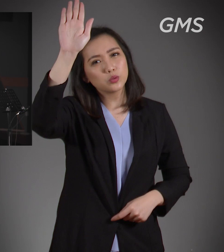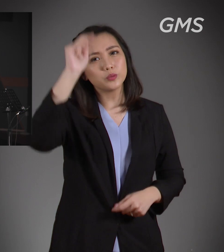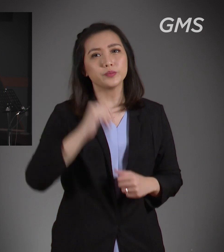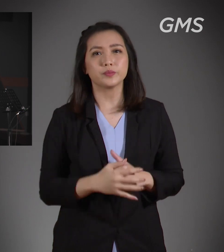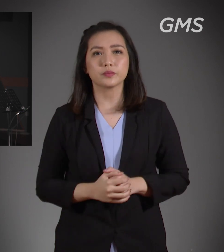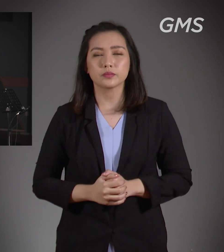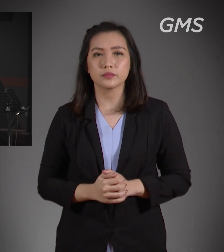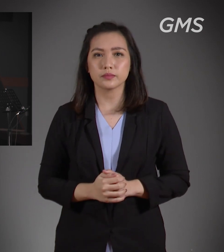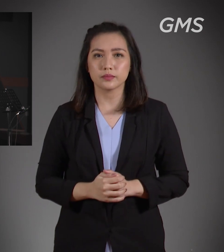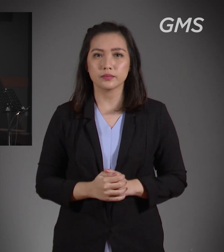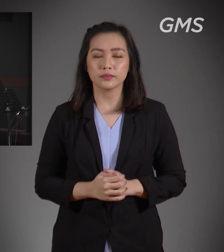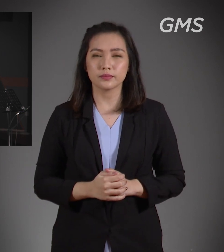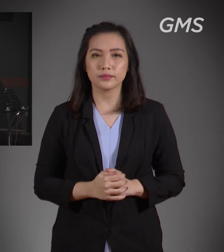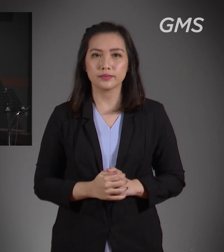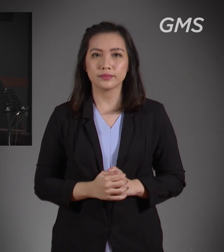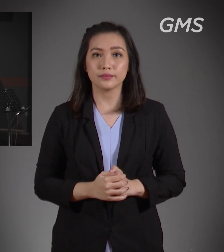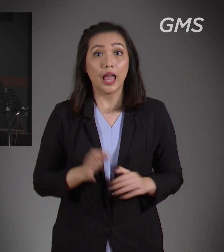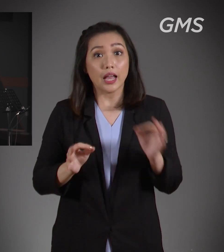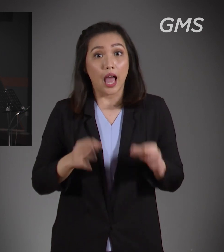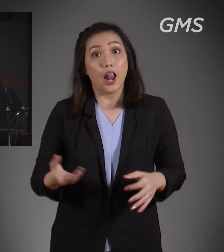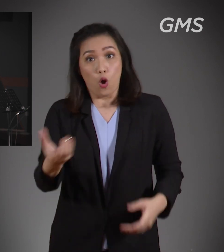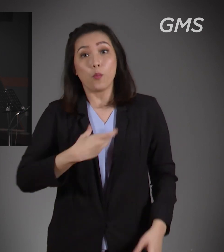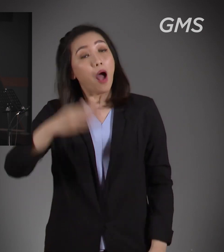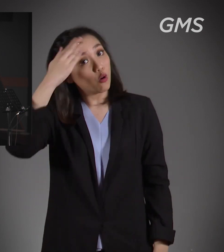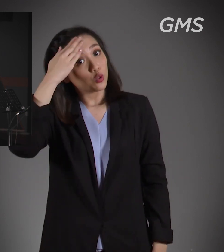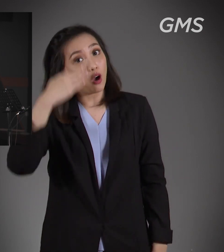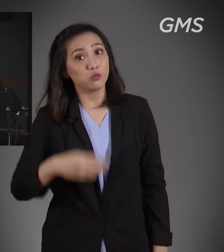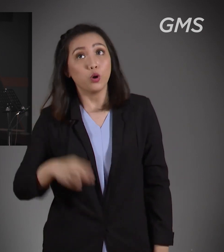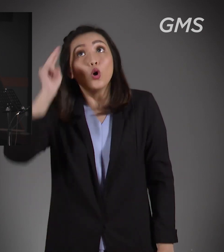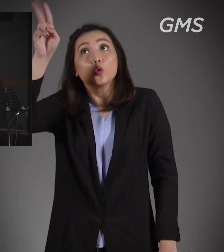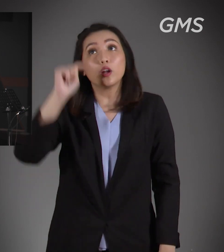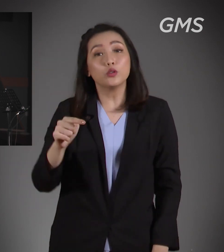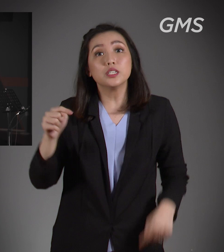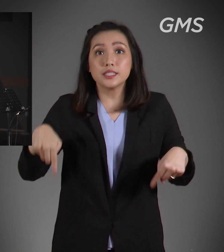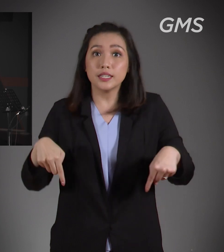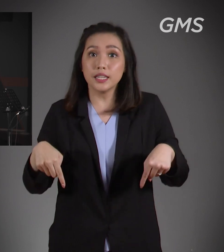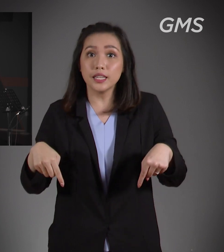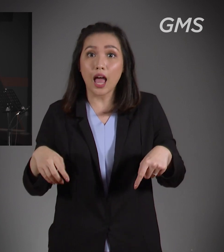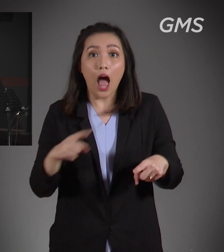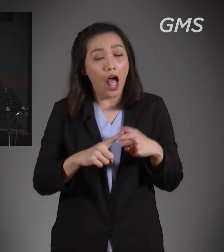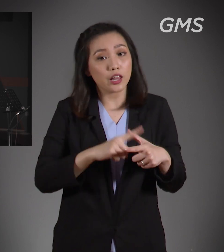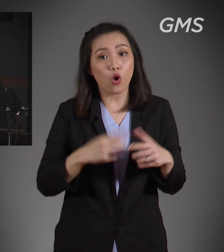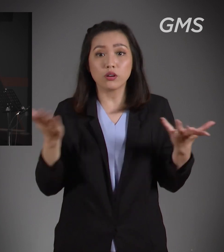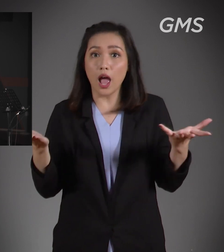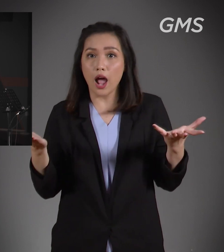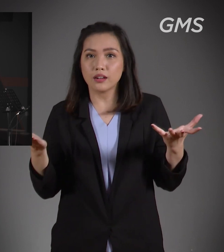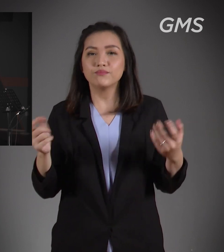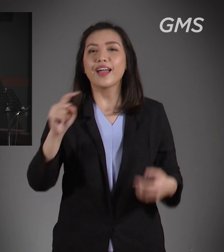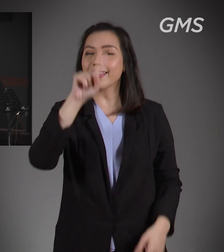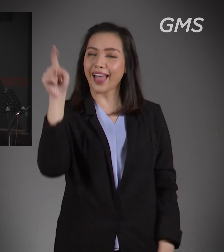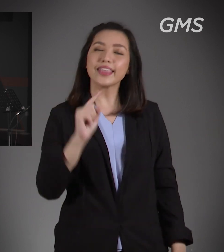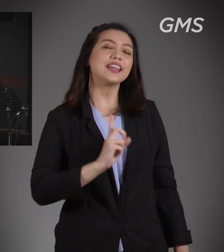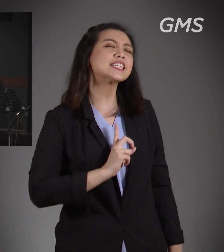Ingat ya, kalau mau tahu Tuhan masih bersama dengan Anda, enggak? Tanya aja, Anda masih bersama dengan Tuhan enggak? Kalau